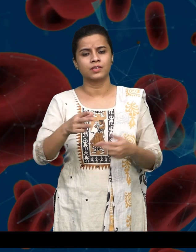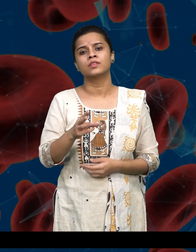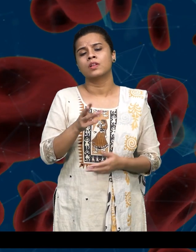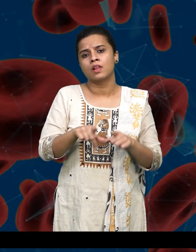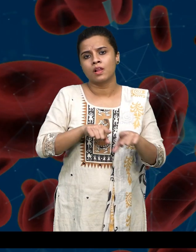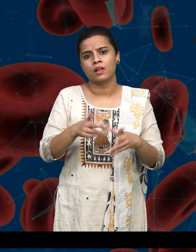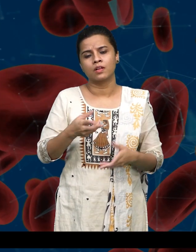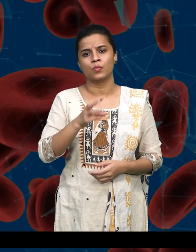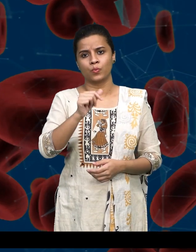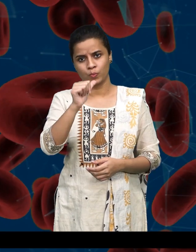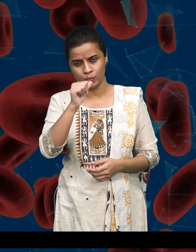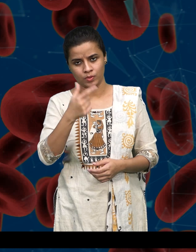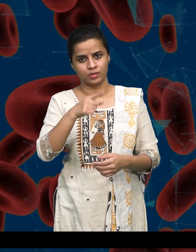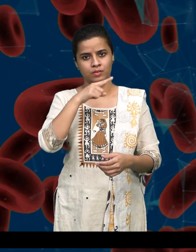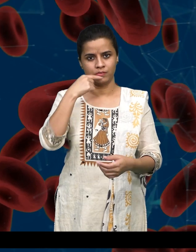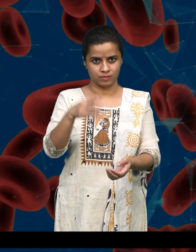हार्मोन्स,